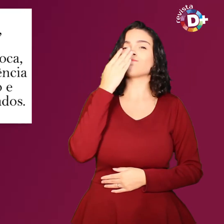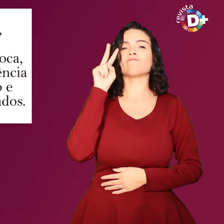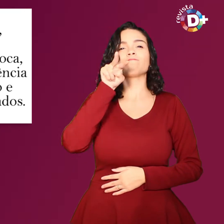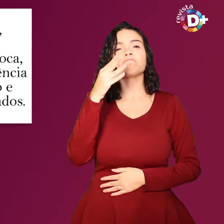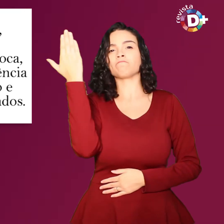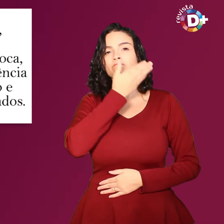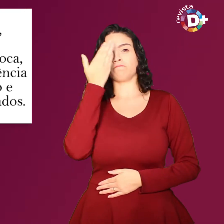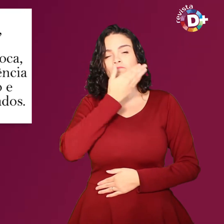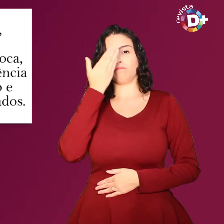lados.